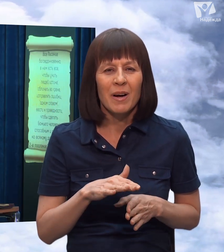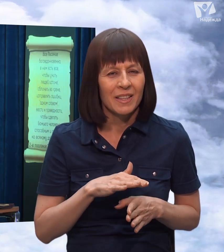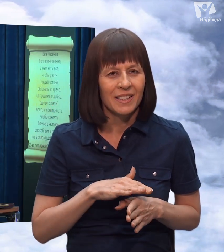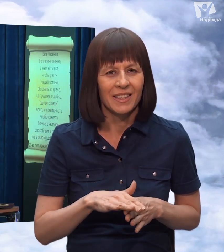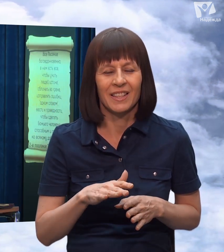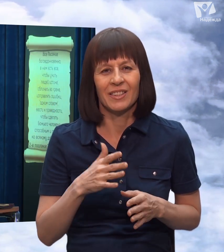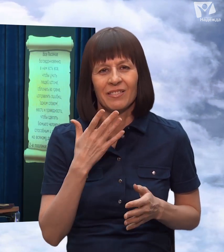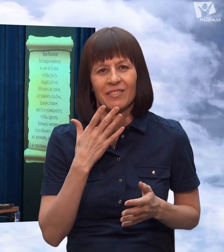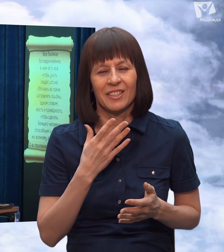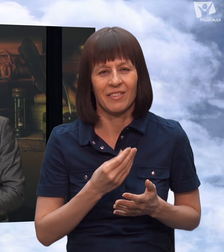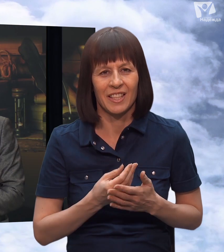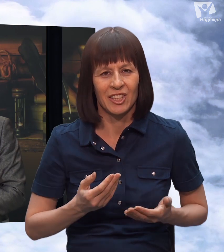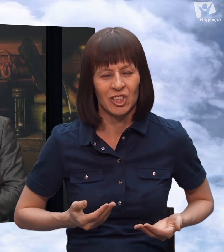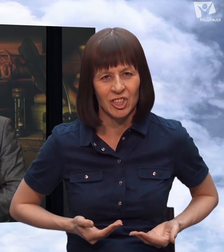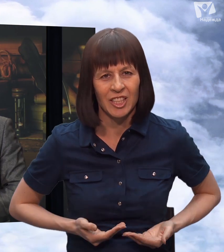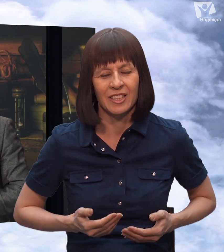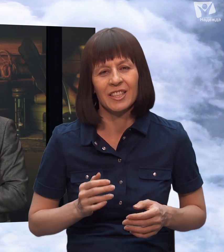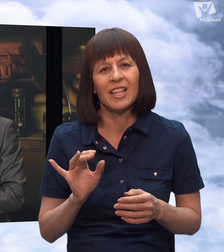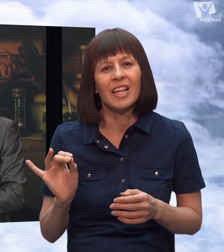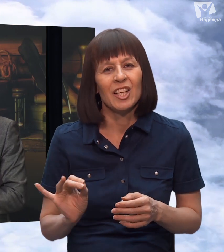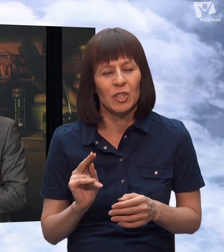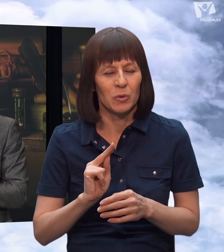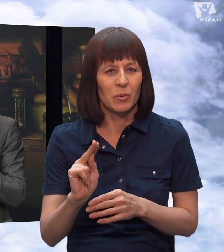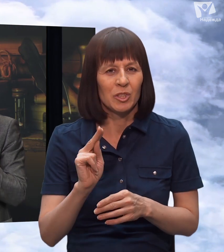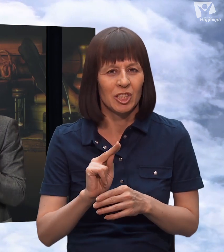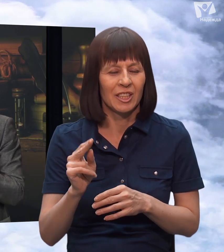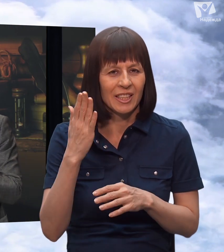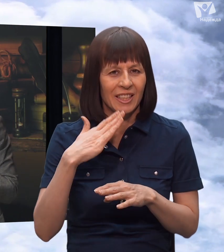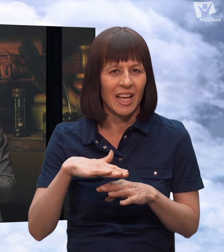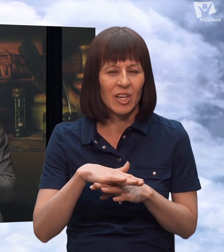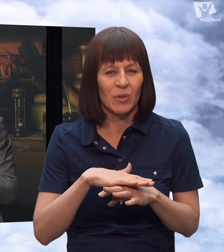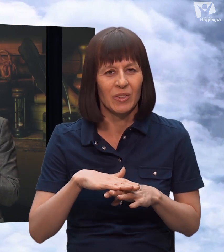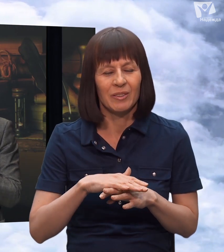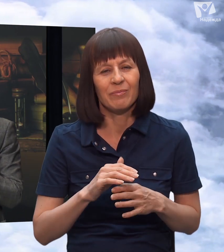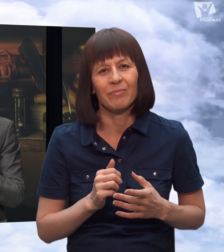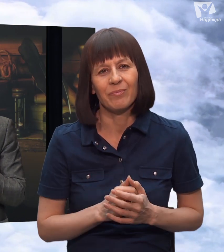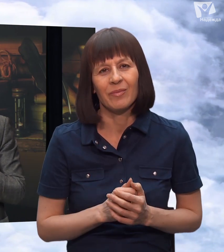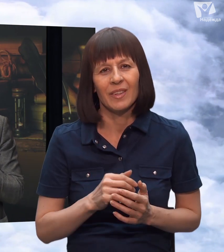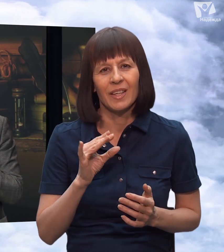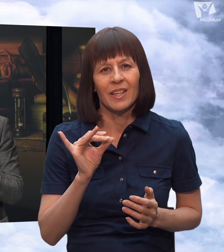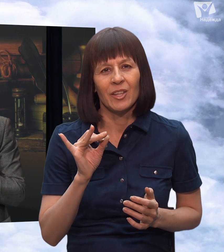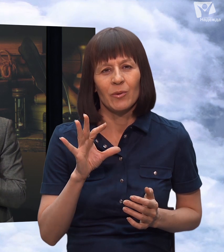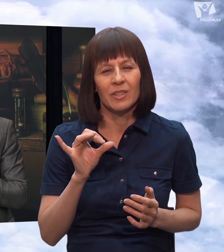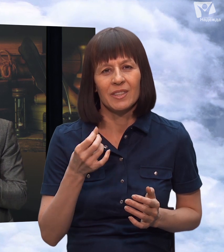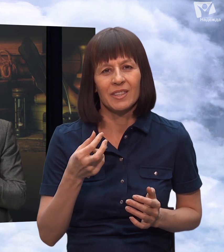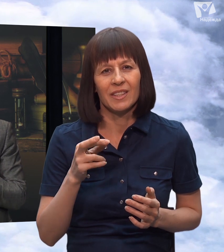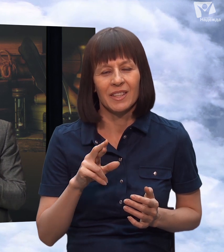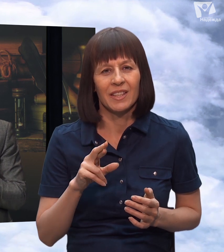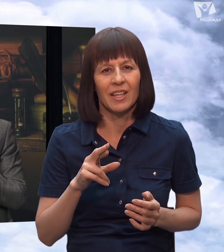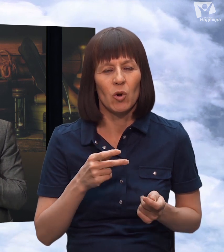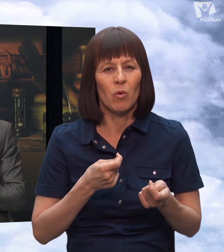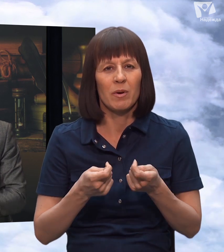стороны сделать все возможное чтобы это воплотить и вот посмотрите иосия правит